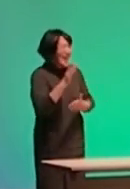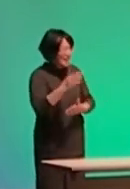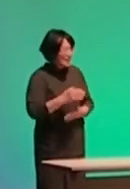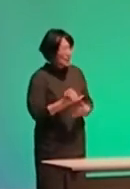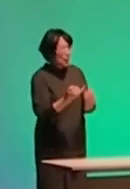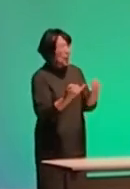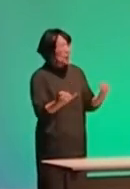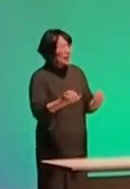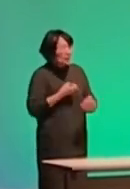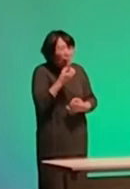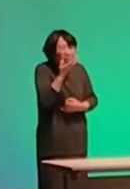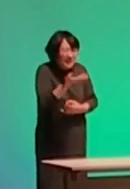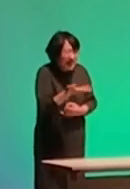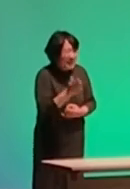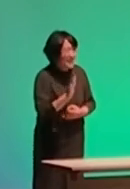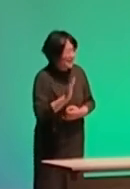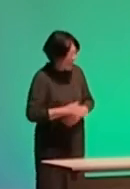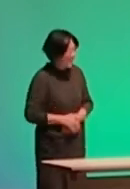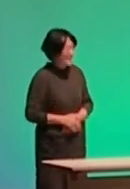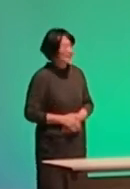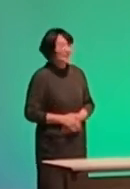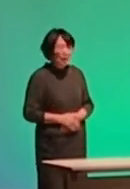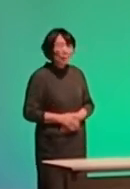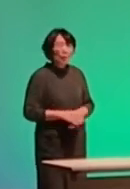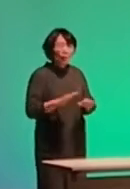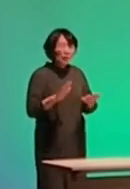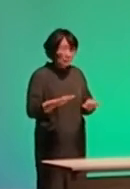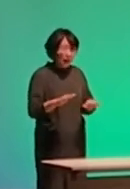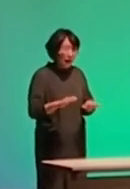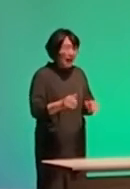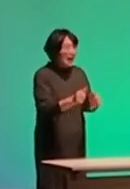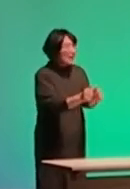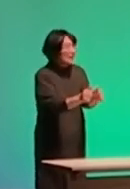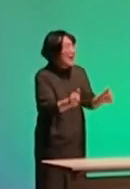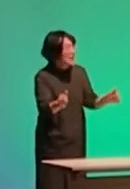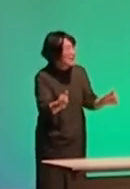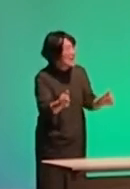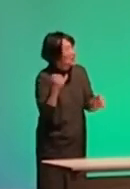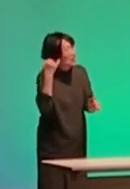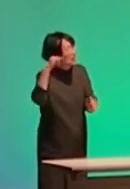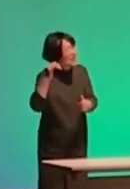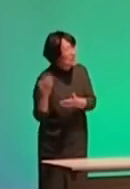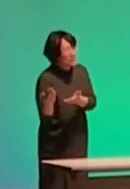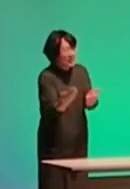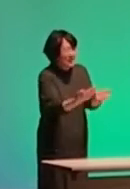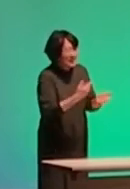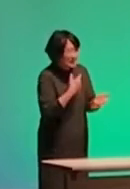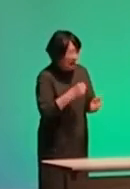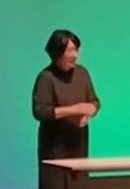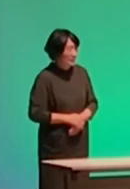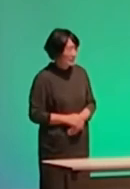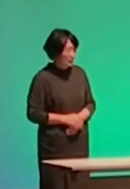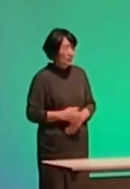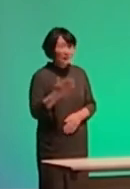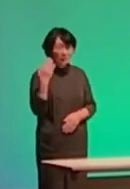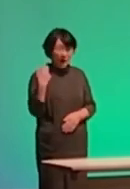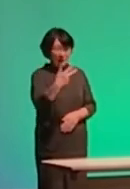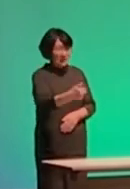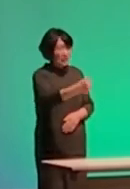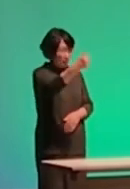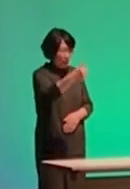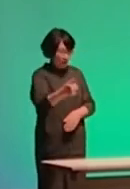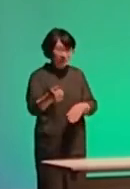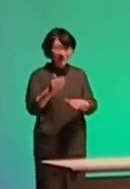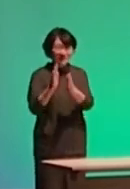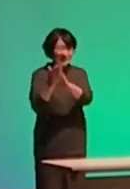になってきましたが、やはりここでちょっと男性の意見も聞いてみればなって思いまして、実はあの先ほど市長知事ご挨